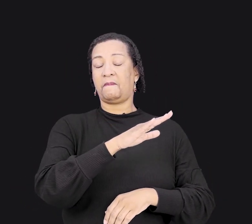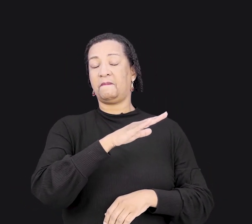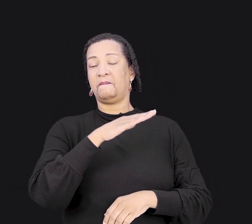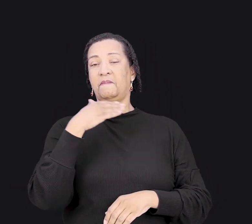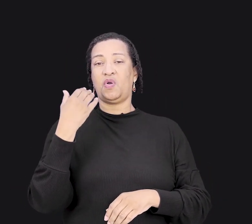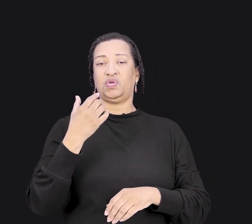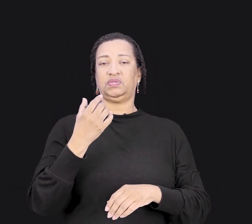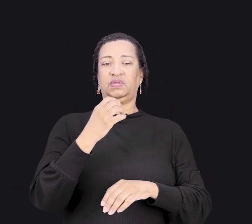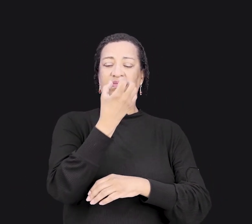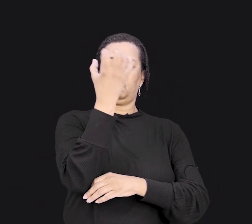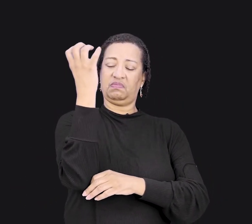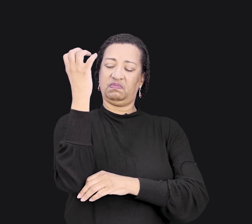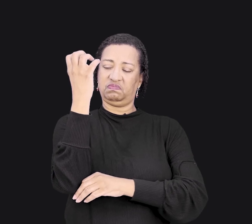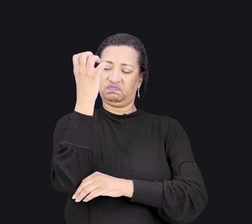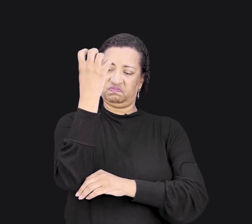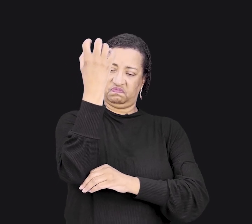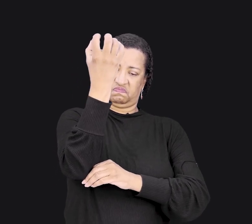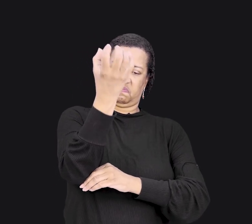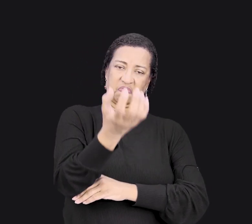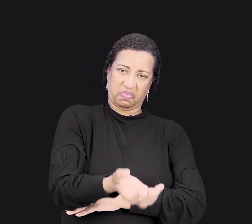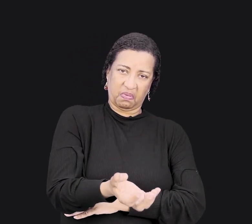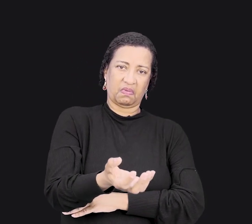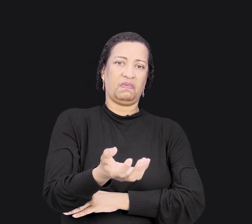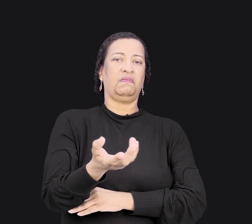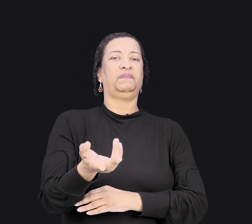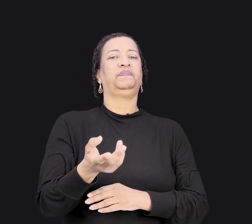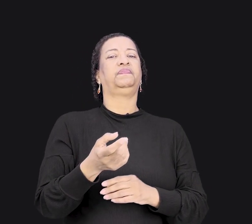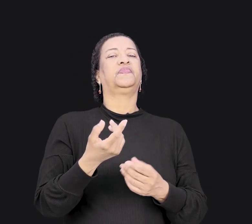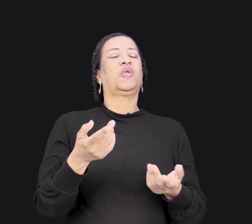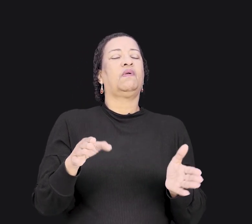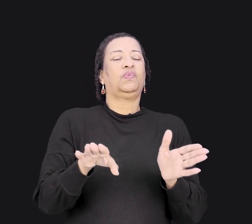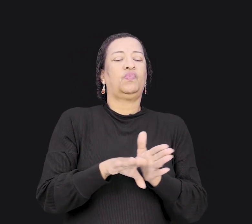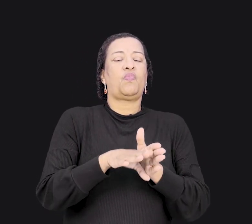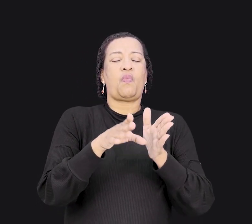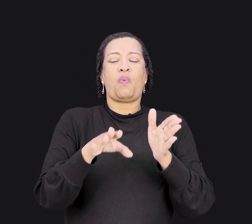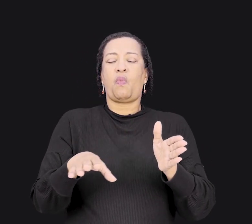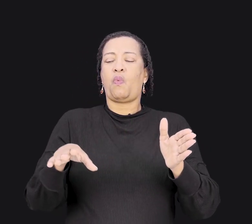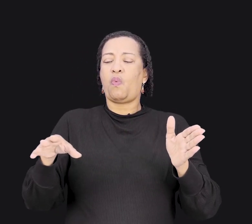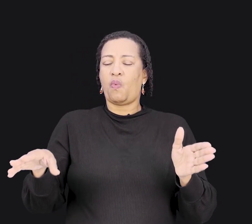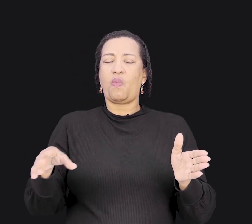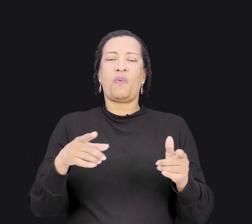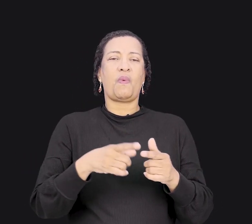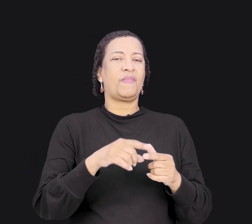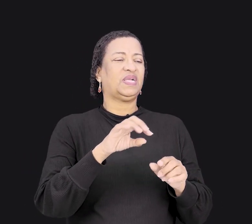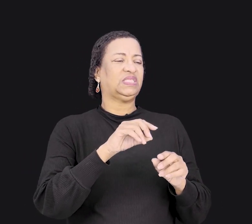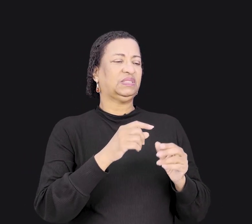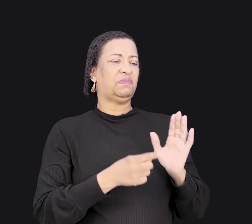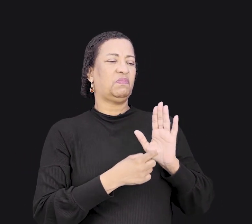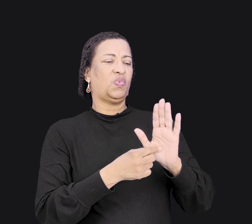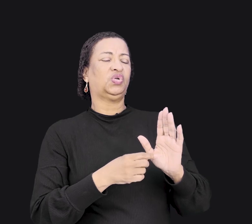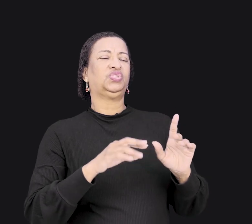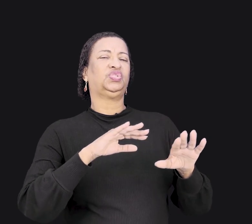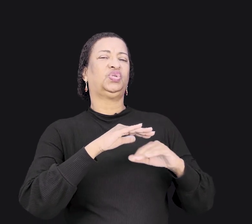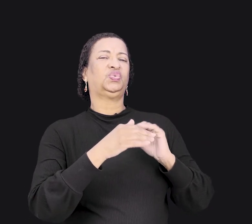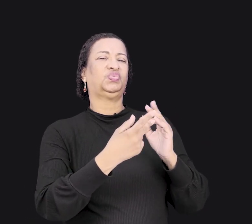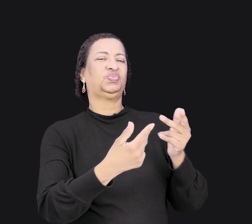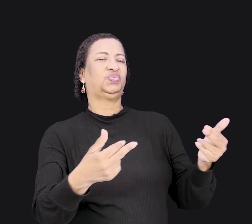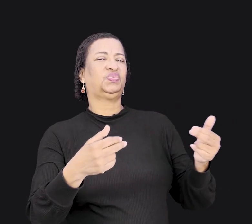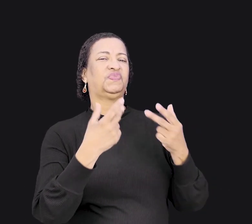pela raiz. São ondas bravias do mar, espumando seus próprios atos vergonhosos, estrelas errantes para